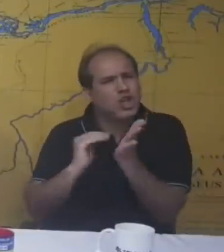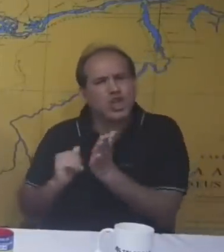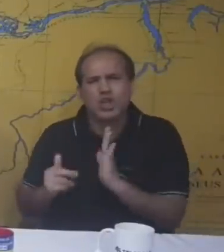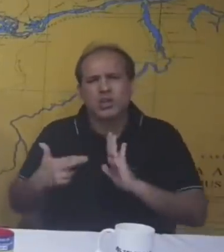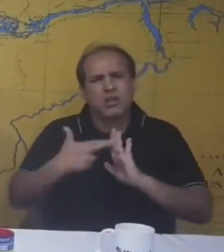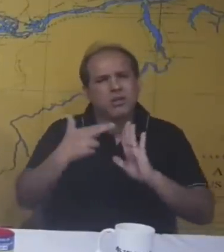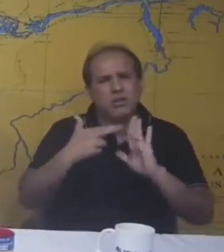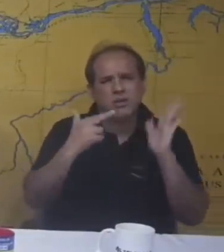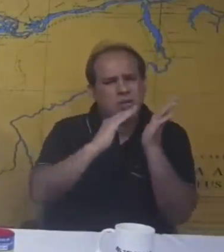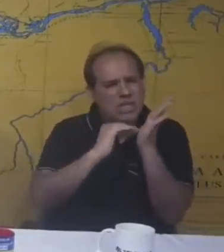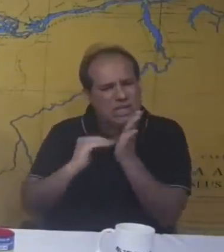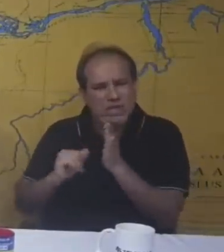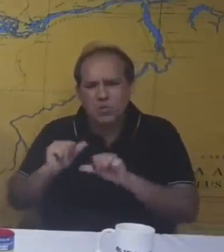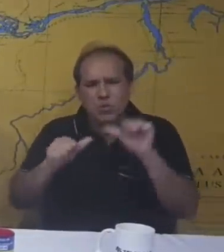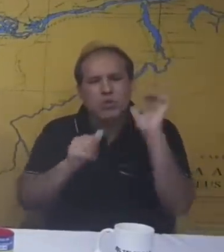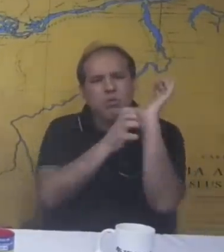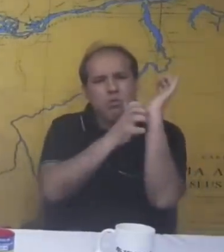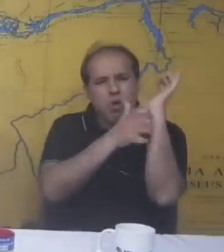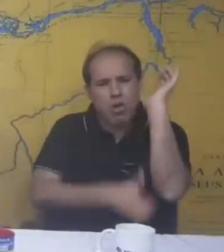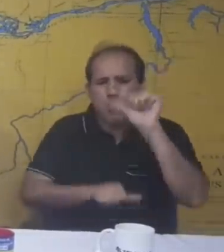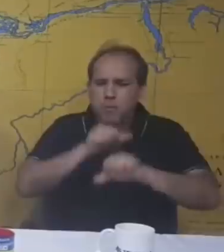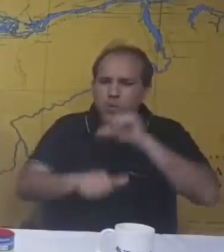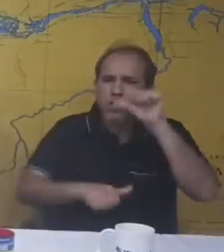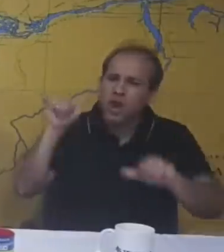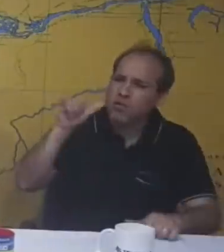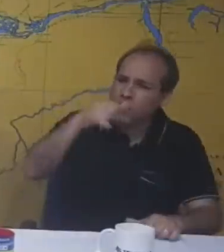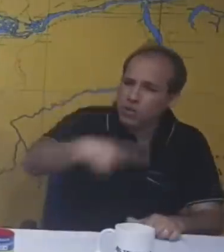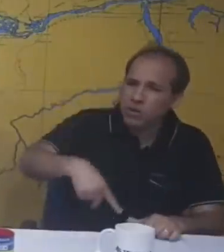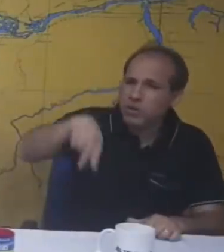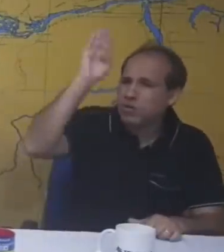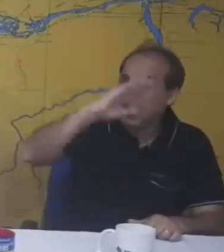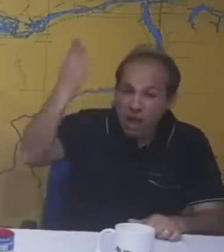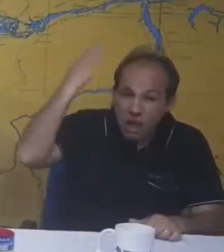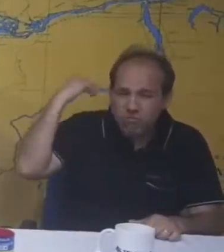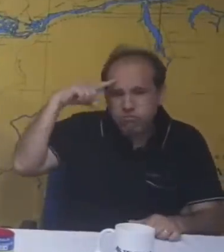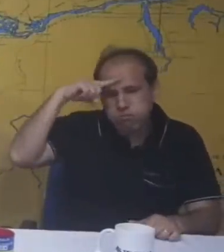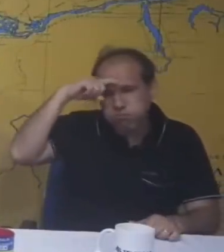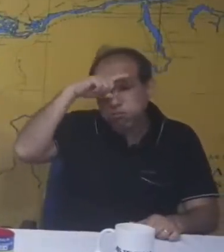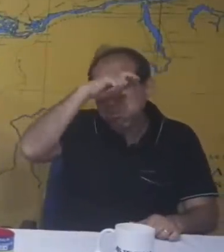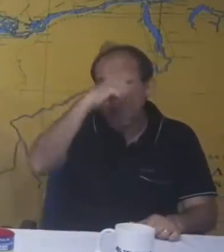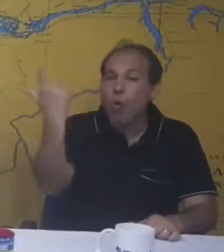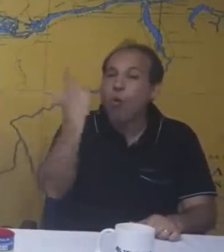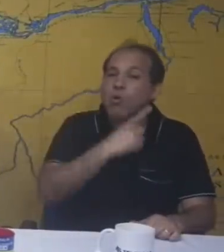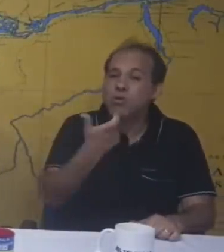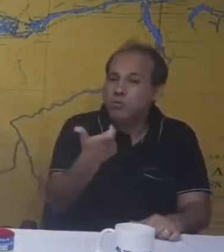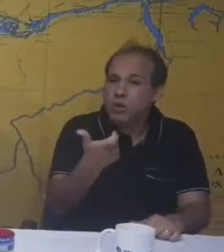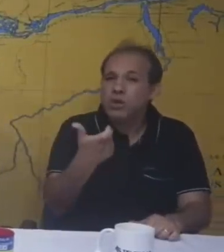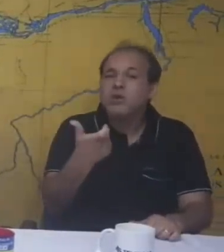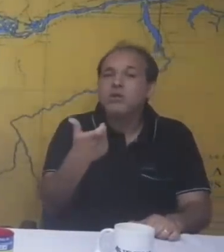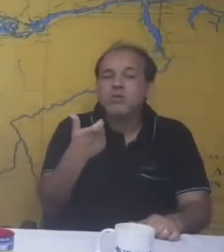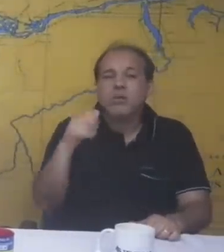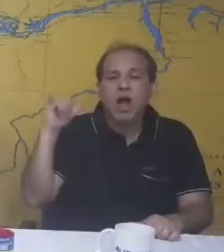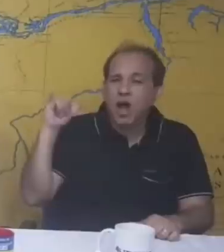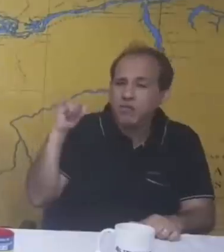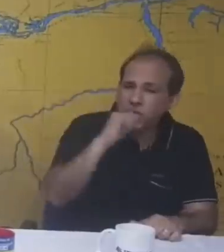que realmente vão revolucionar aí a nossa aviação. Né? Era complicadíssimo você tirar a carteira de habilitação,